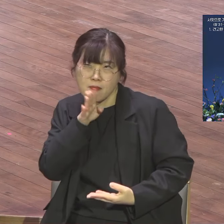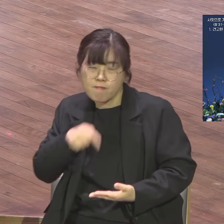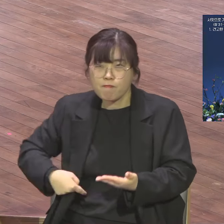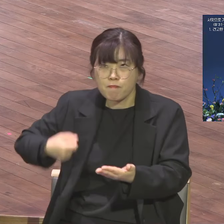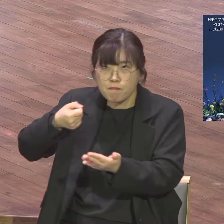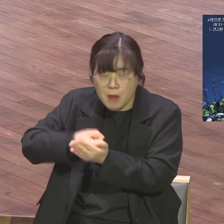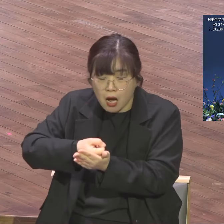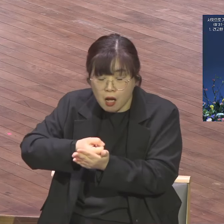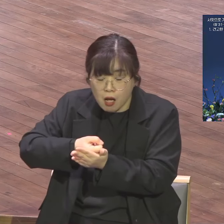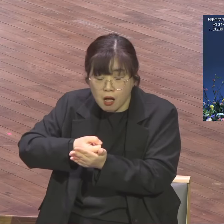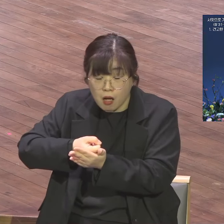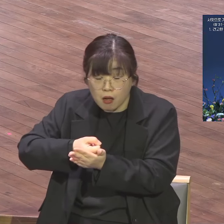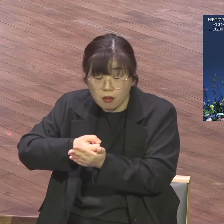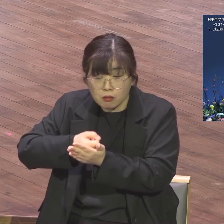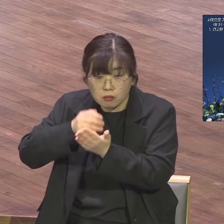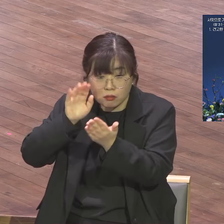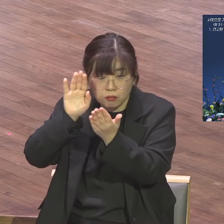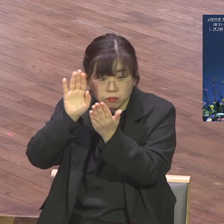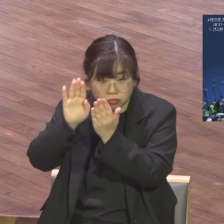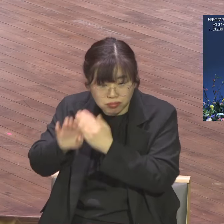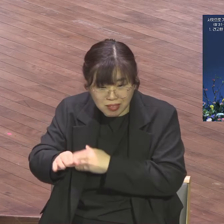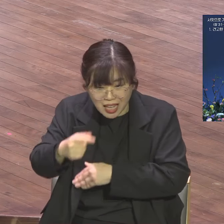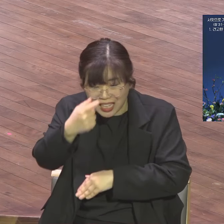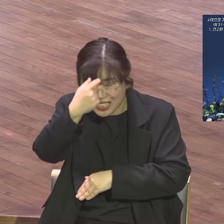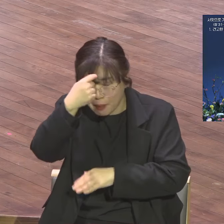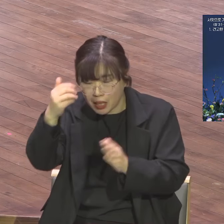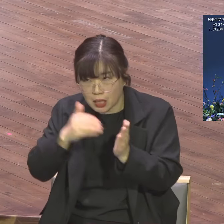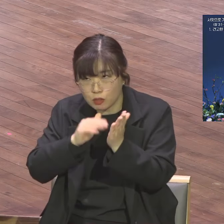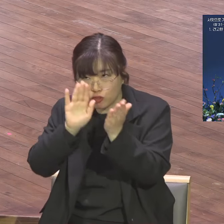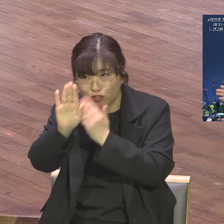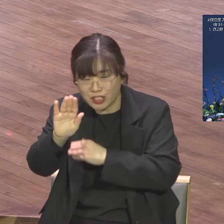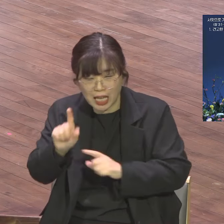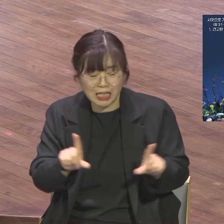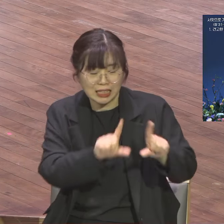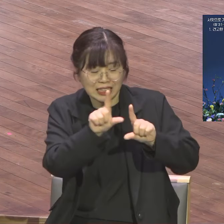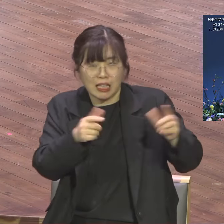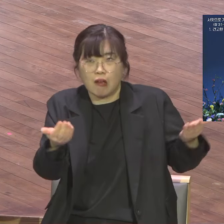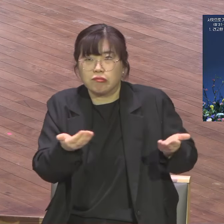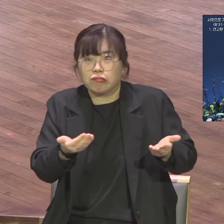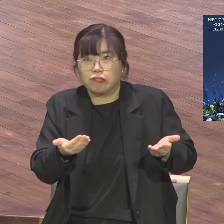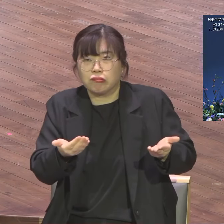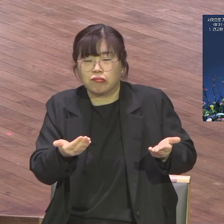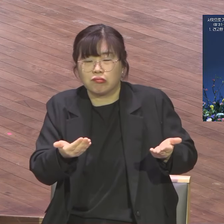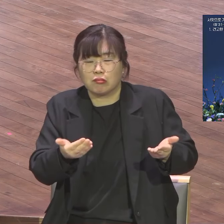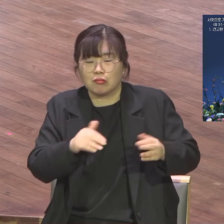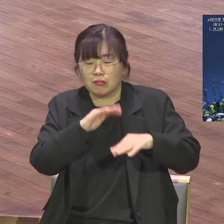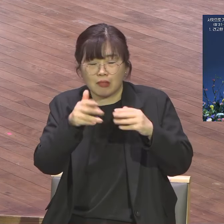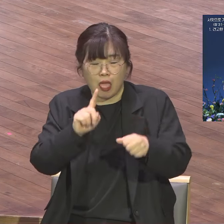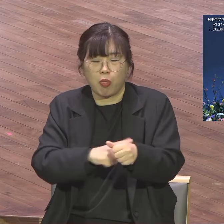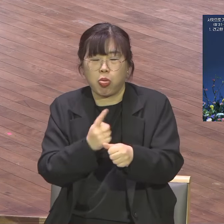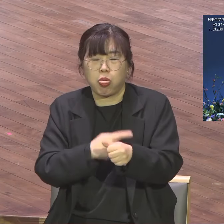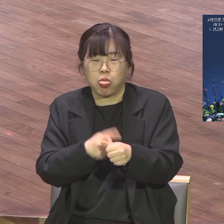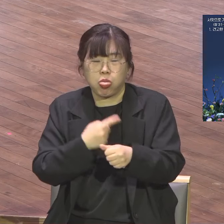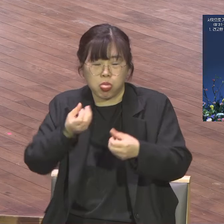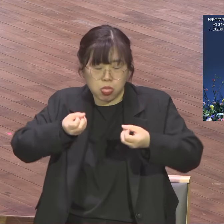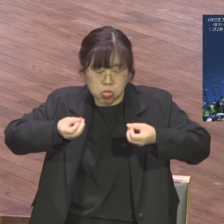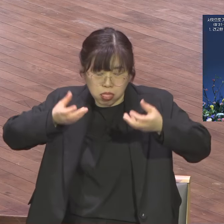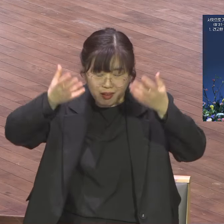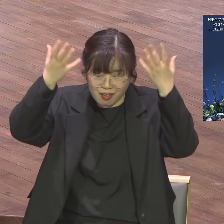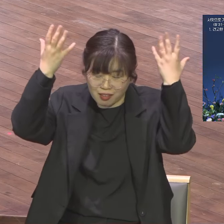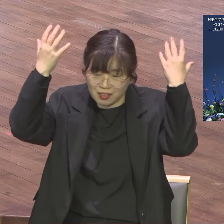문제가 왔을 때, 상황 왔을 때 하나님 말씀 대입하지 않습니다. 온데간 데도 없고 자기 방법대로, 자기